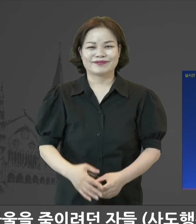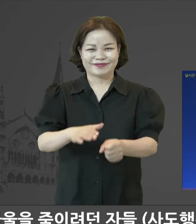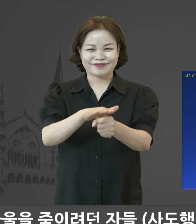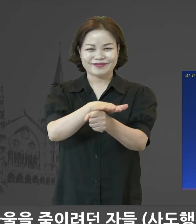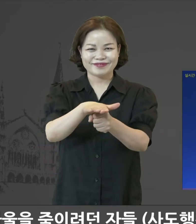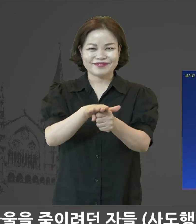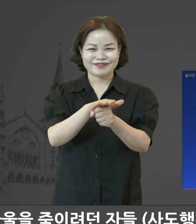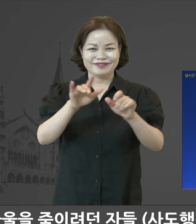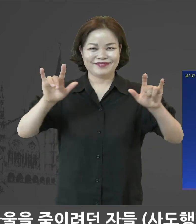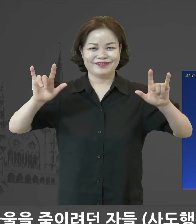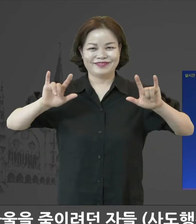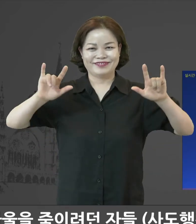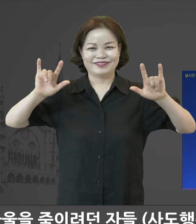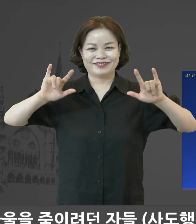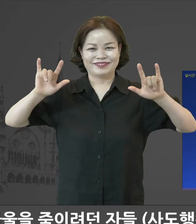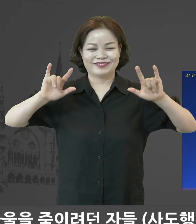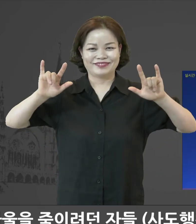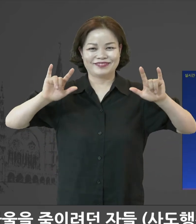사랑합니다.